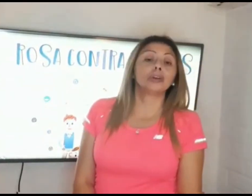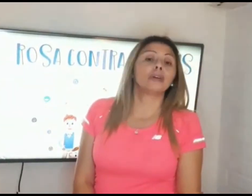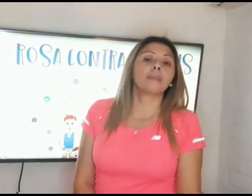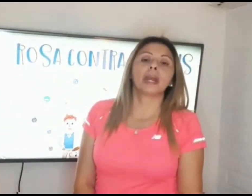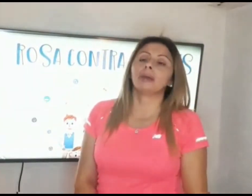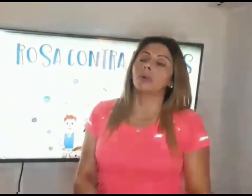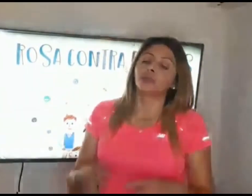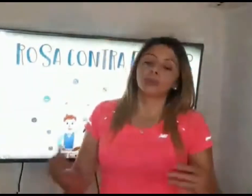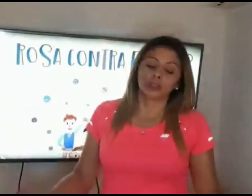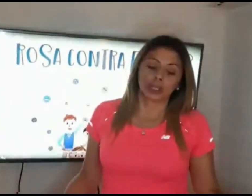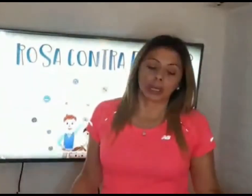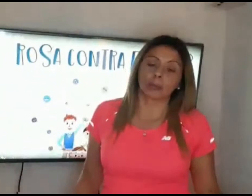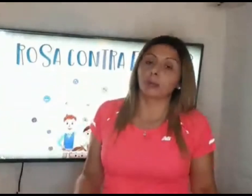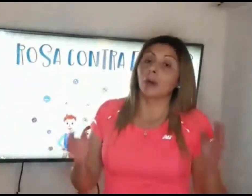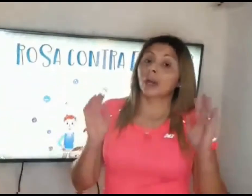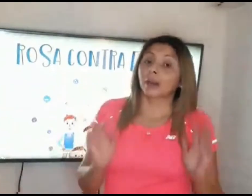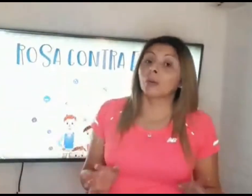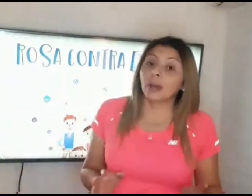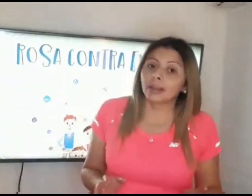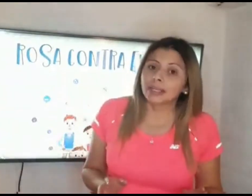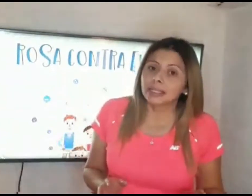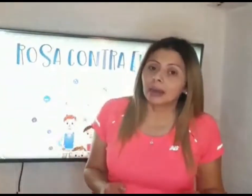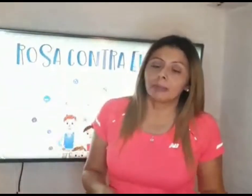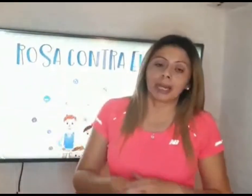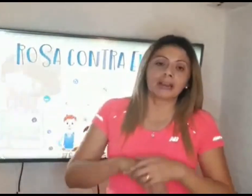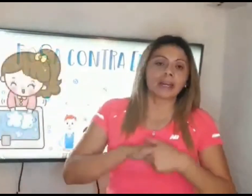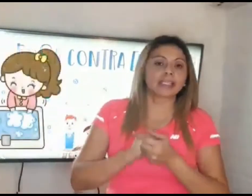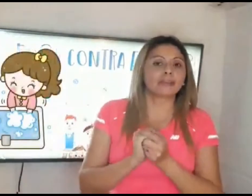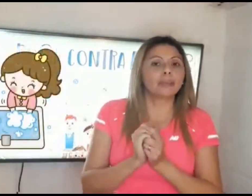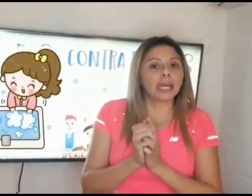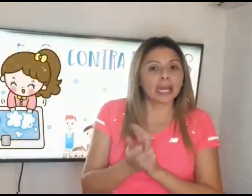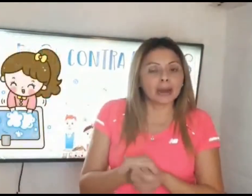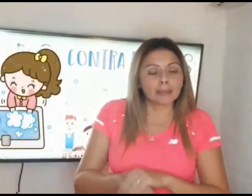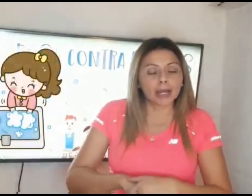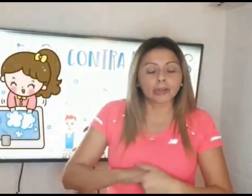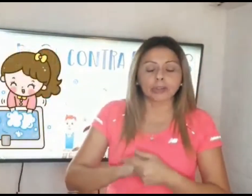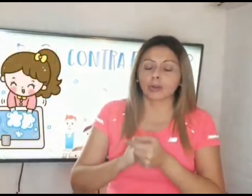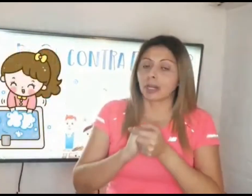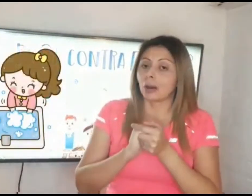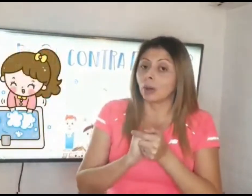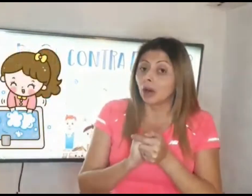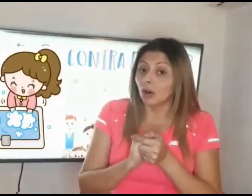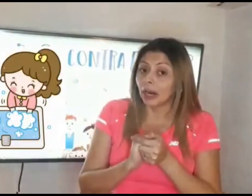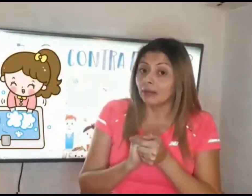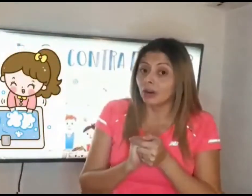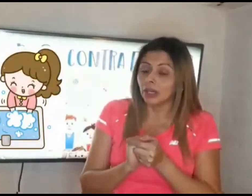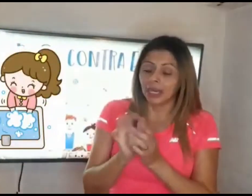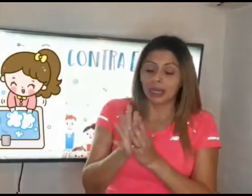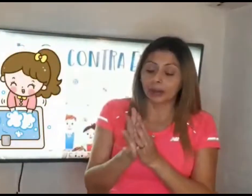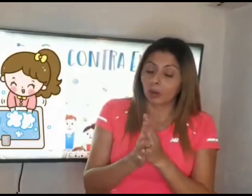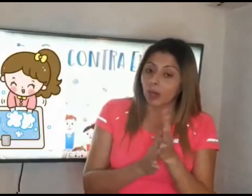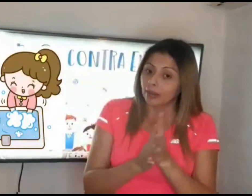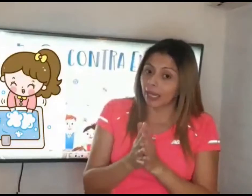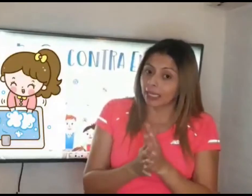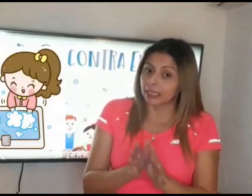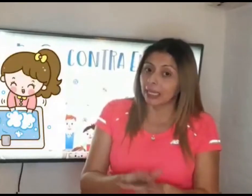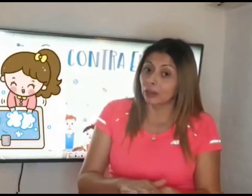nos va a esperar por mucho tiempo. Recuerden siempre lavarse bien las manos con agua y con jabón. Recuerden cantando